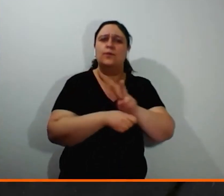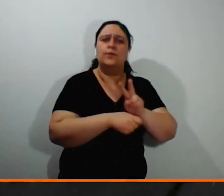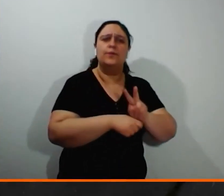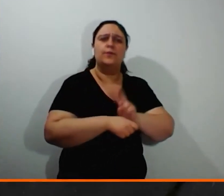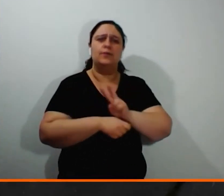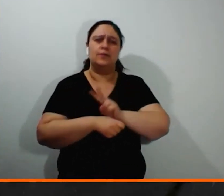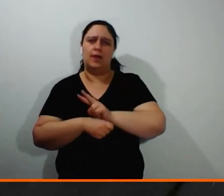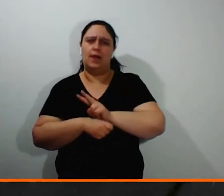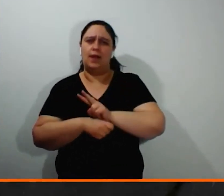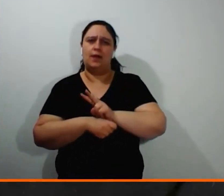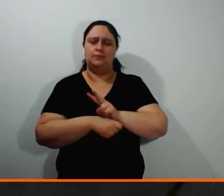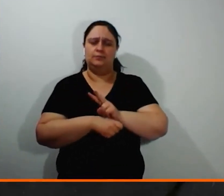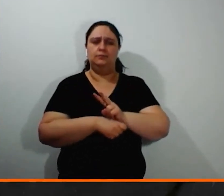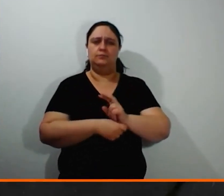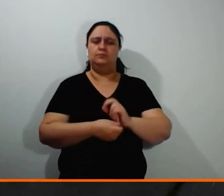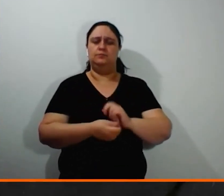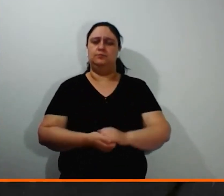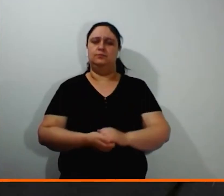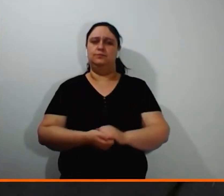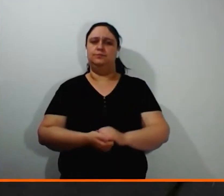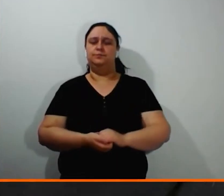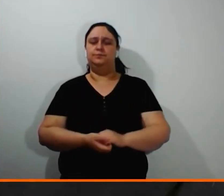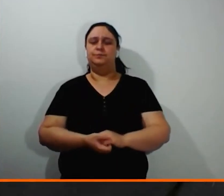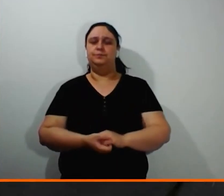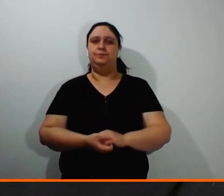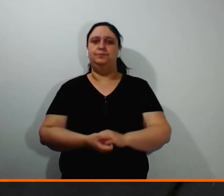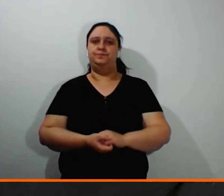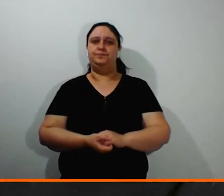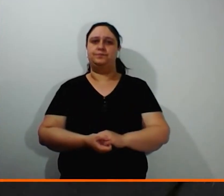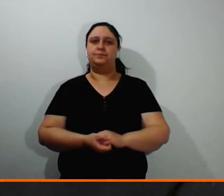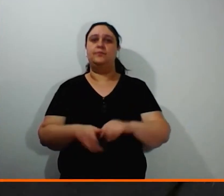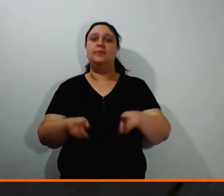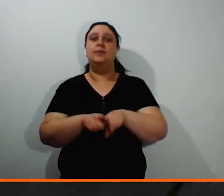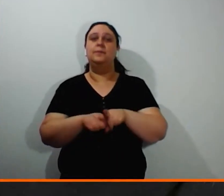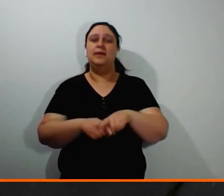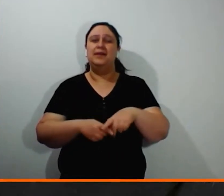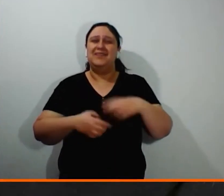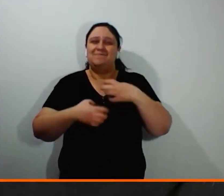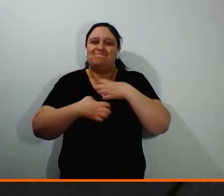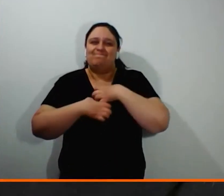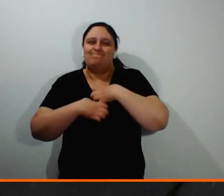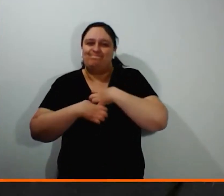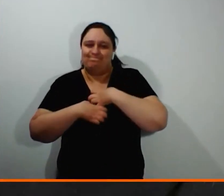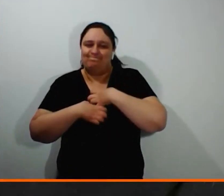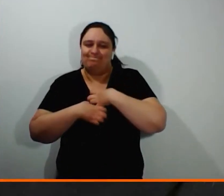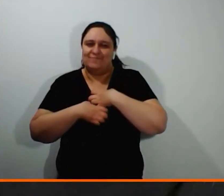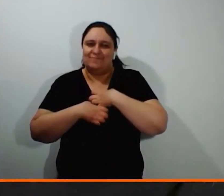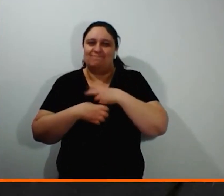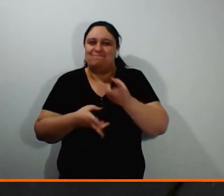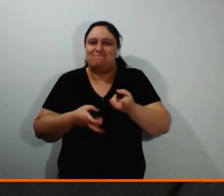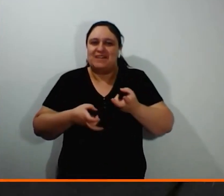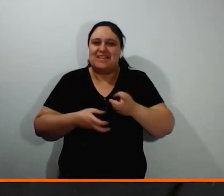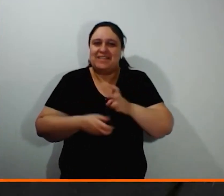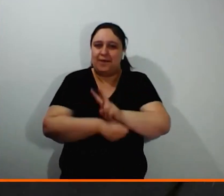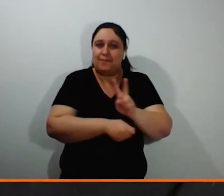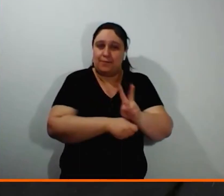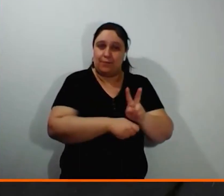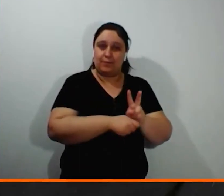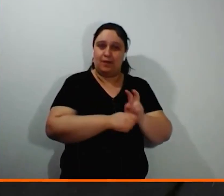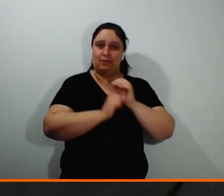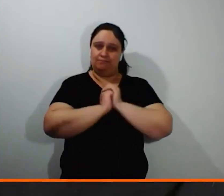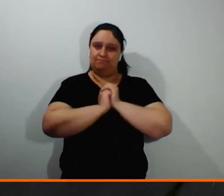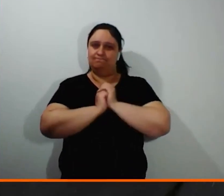Jesus, e outra coisa, você sente cuidado na vida da igreja? Diga amém. Se você